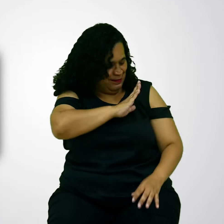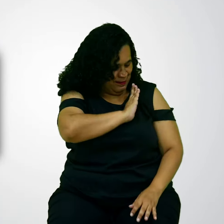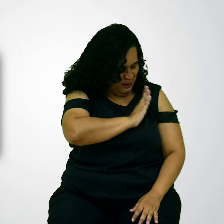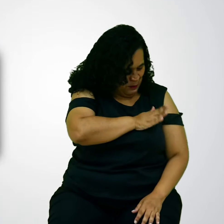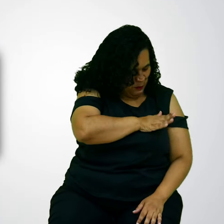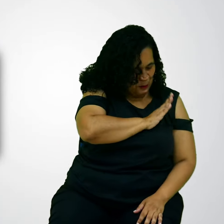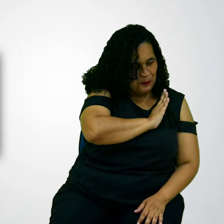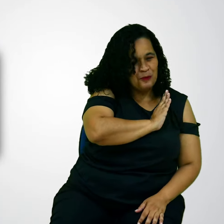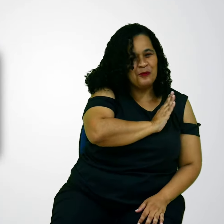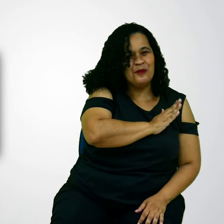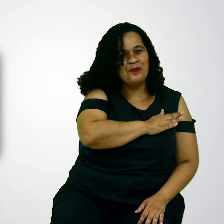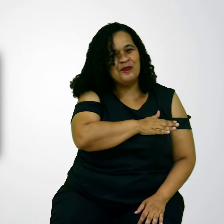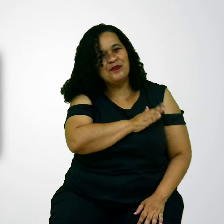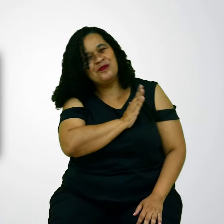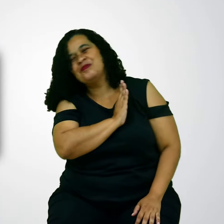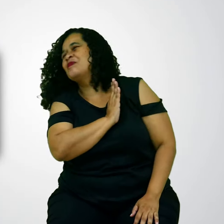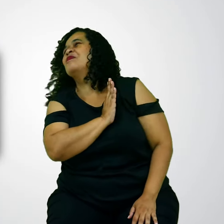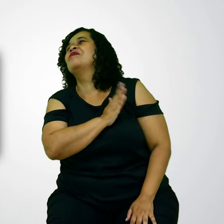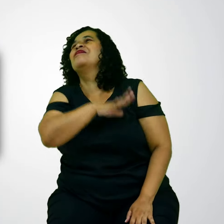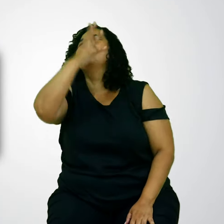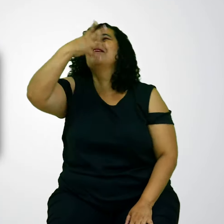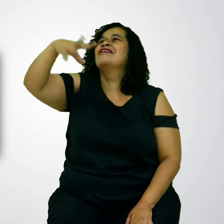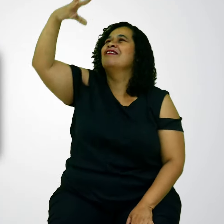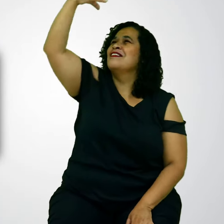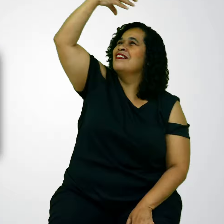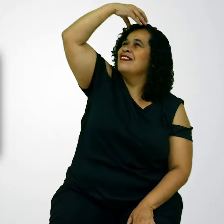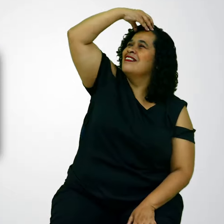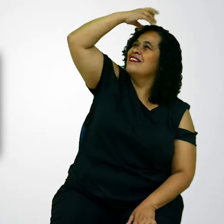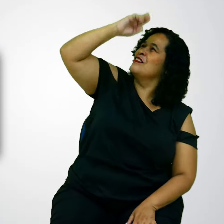coração, pois o Rei Senhor Jesus